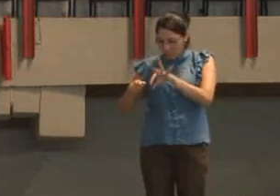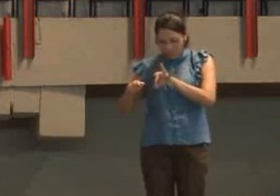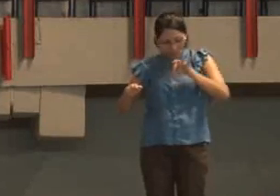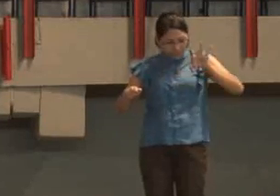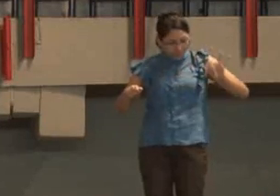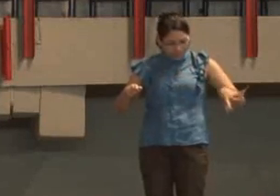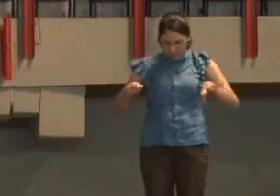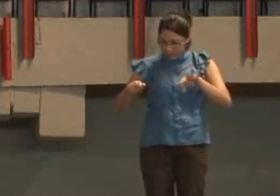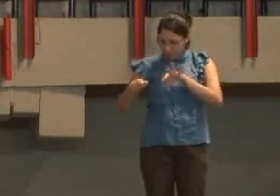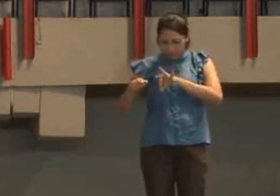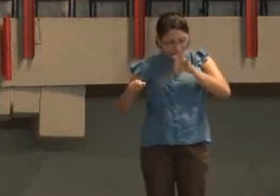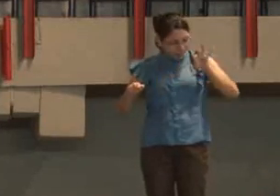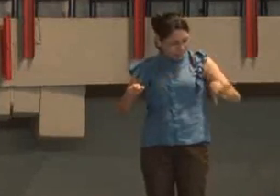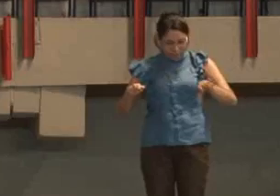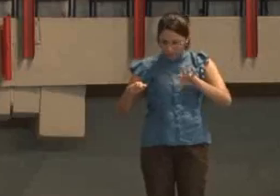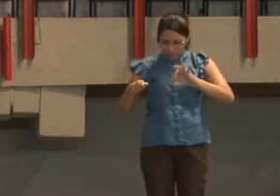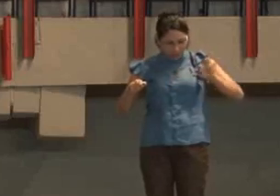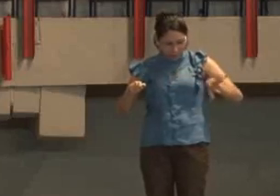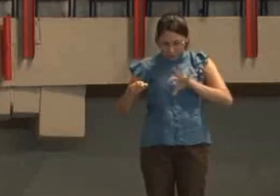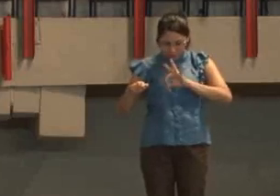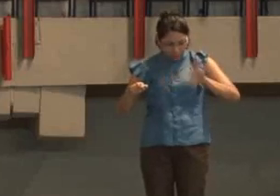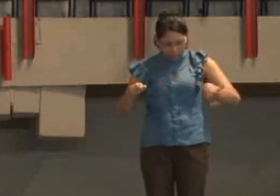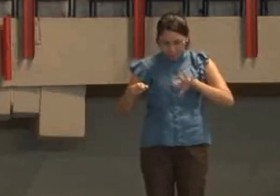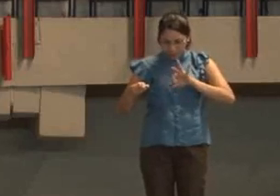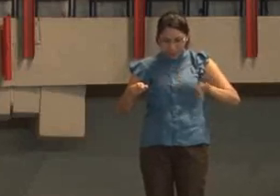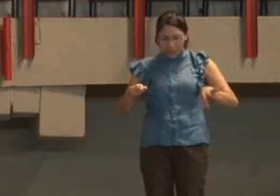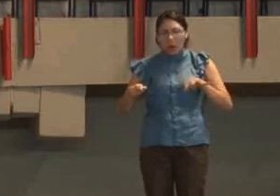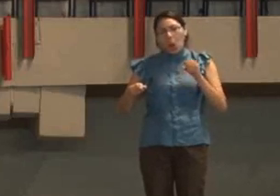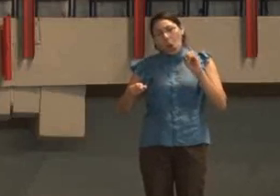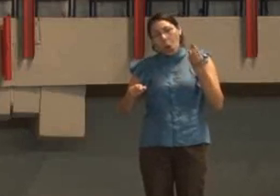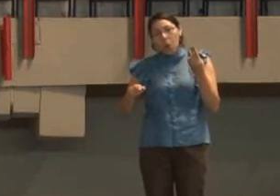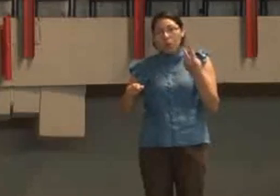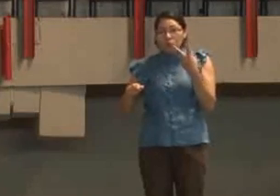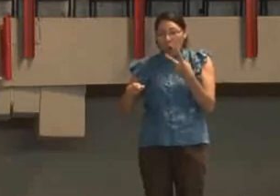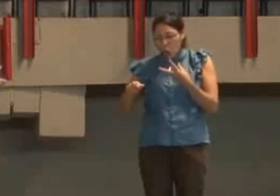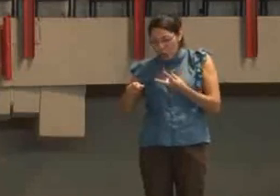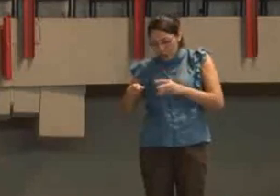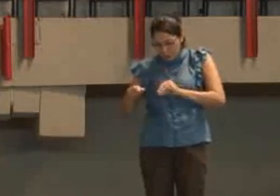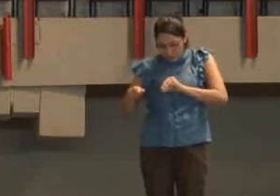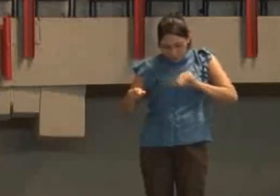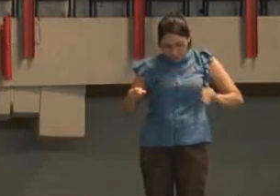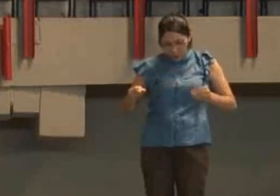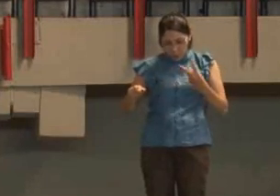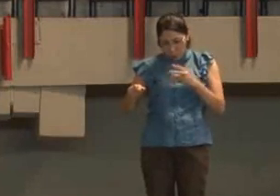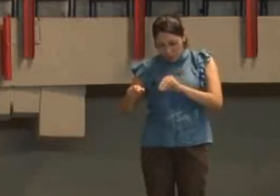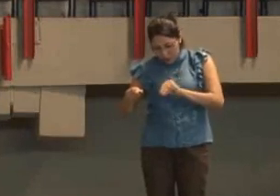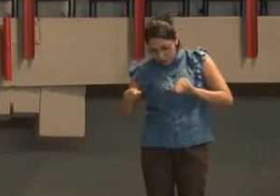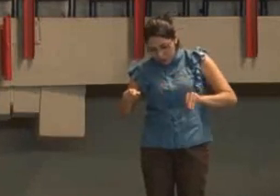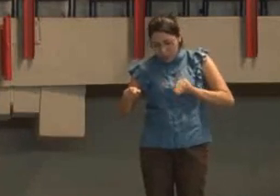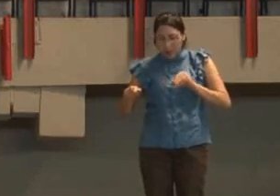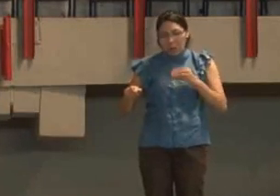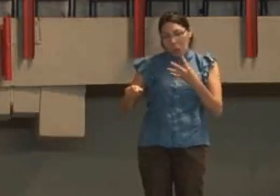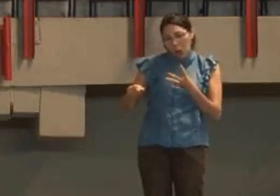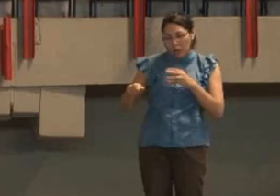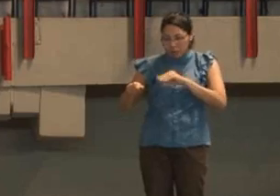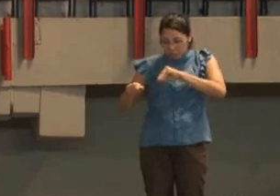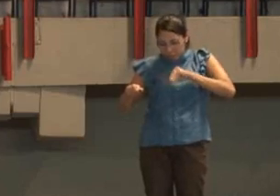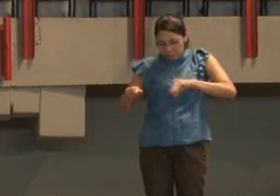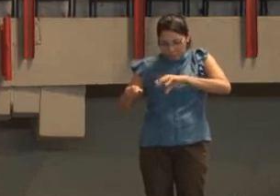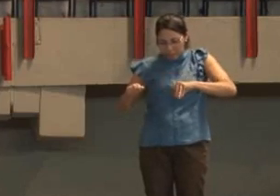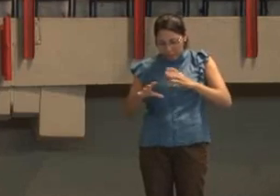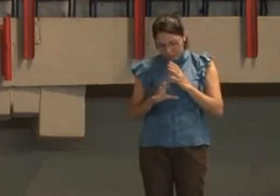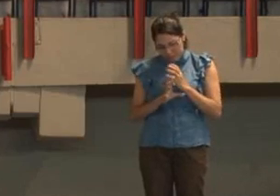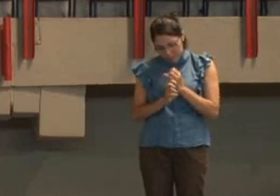mesa e vai começar a contar. Se eu vou contar de 2 em 2, ou de 3 em 3, ou de 4 em 4, ou de 1 em 1, isso não interessa.